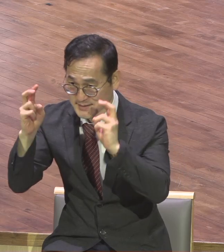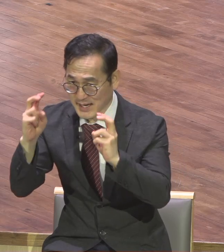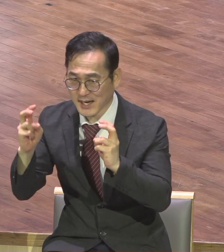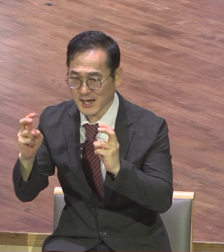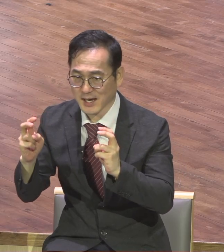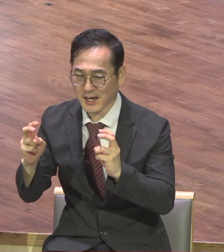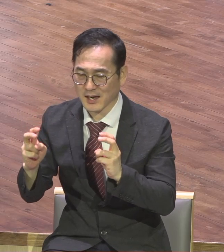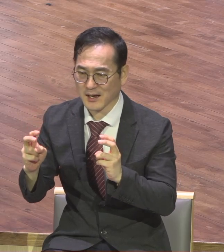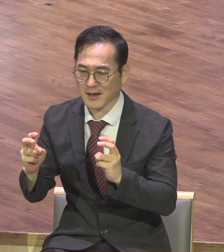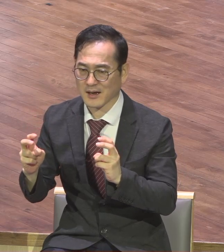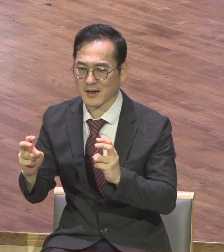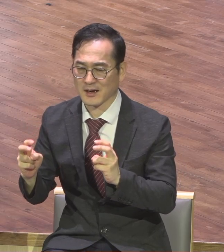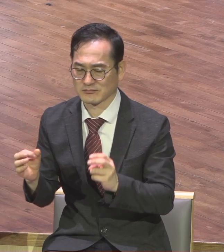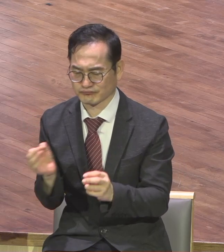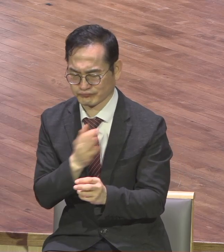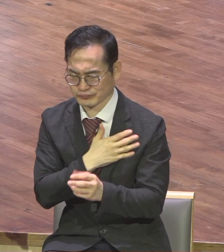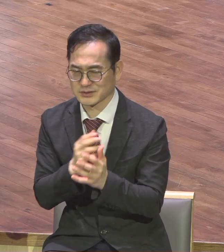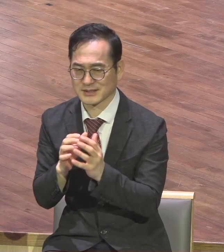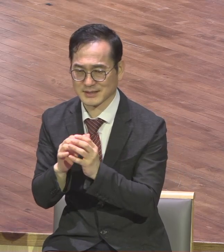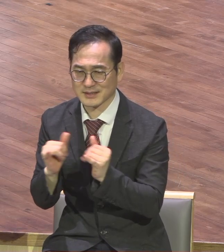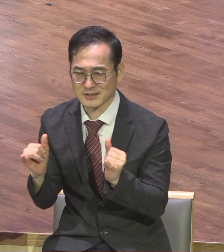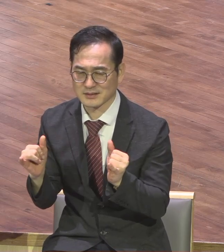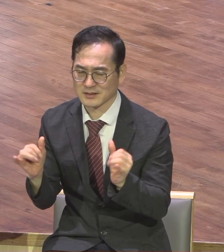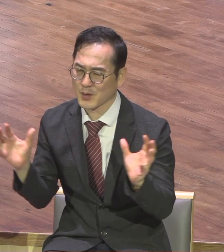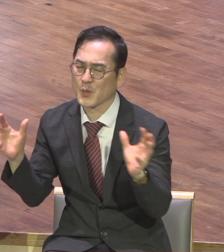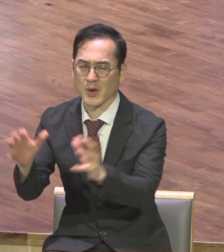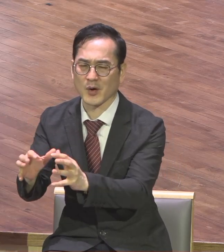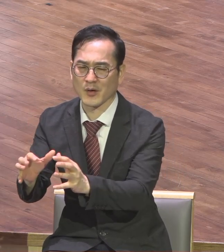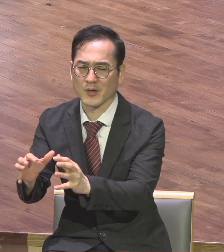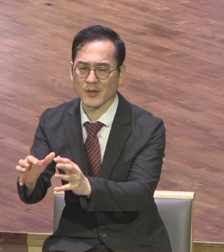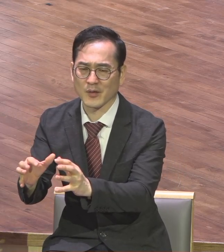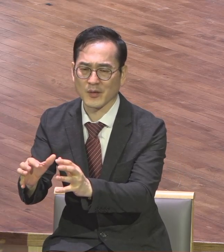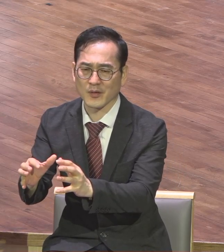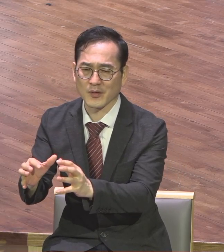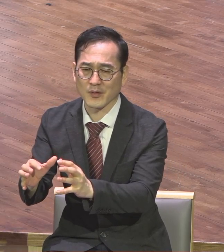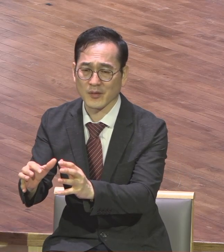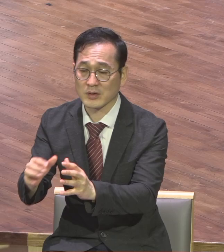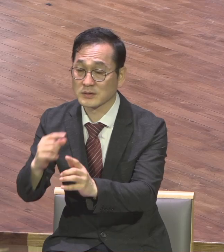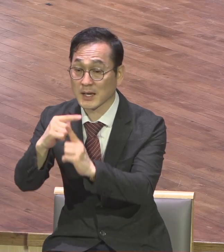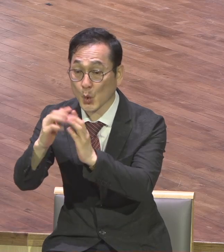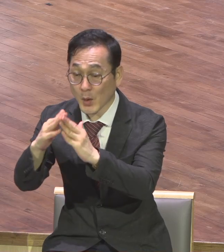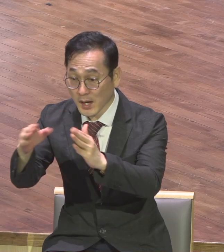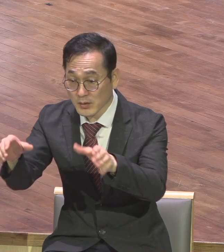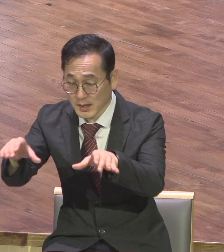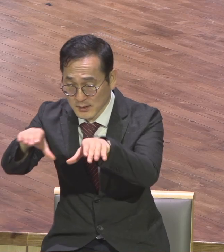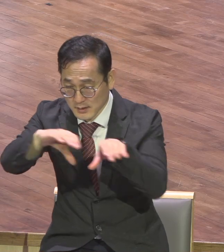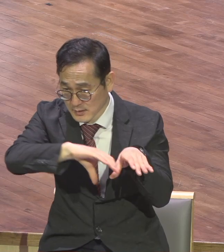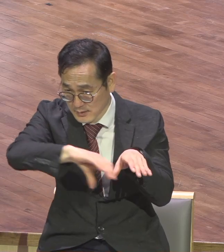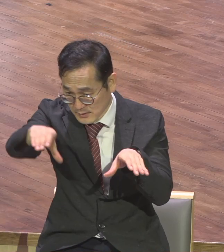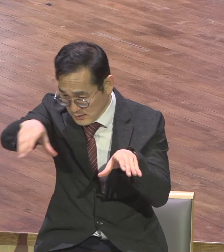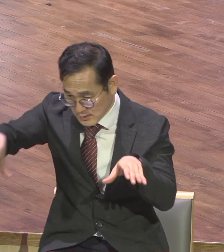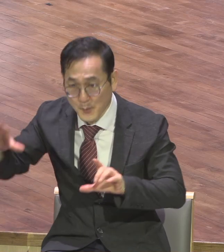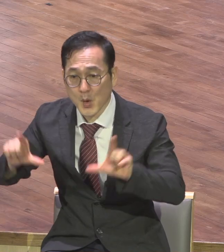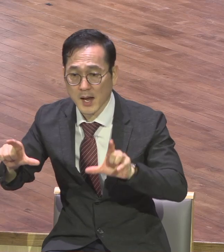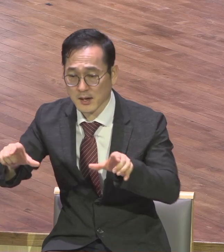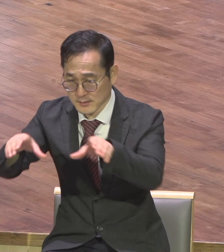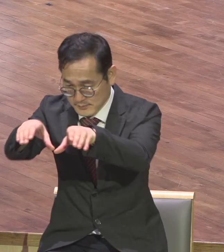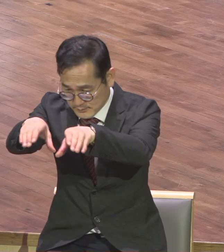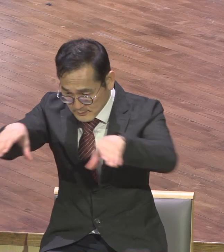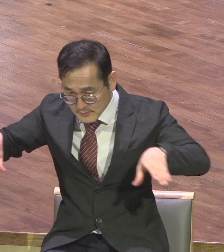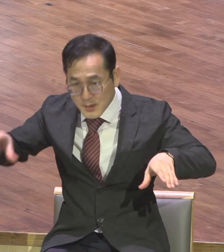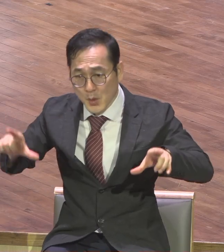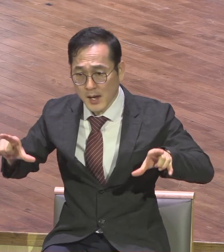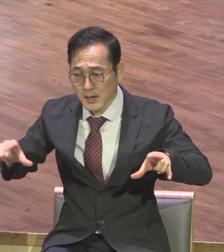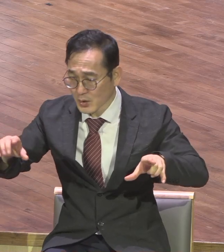된 건물 가운데 커튼을 중간에 치고 남자 여자가 들어가는 입구가 달라요. 전혀 남녀를 볼 수 없어요.